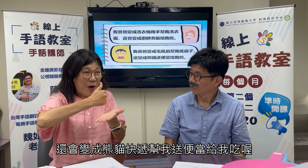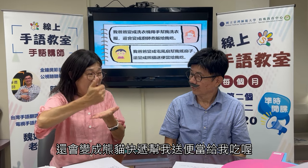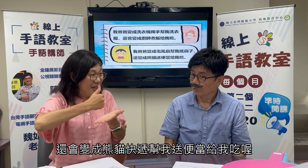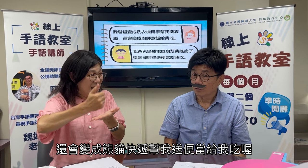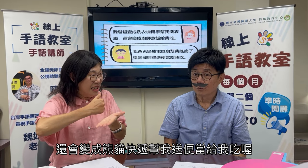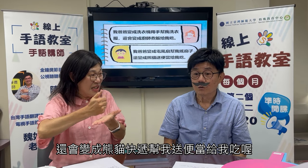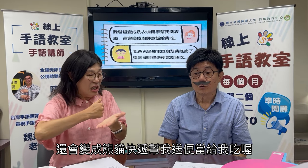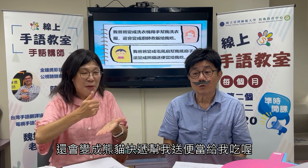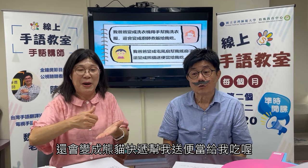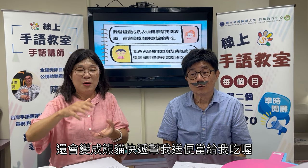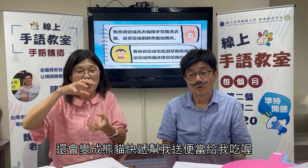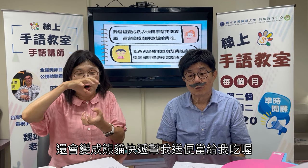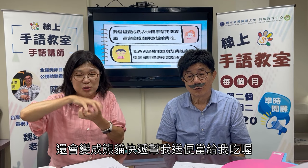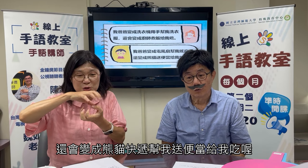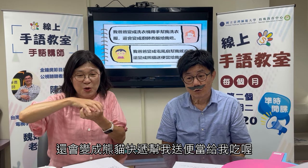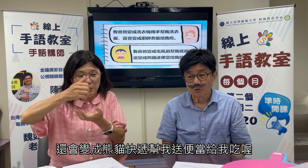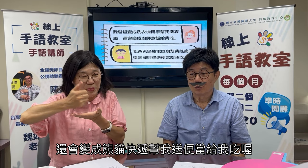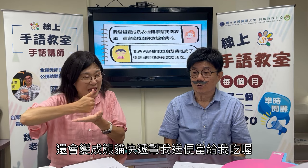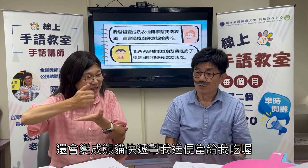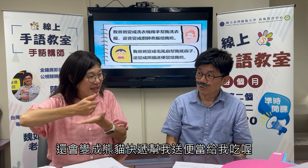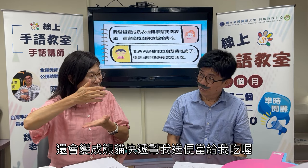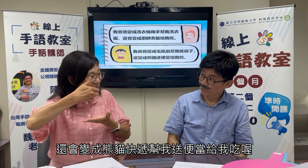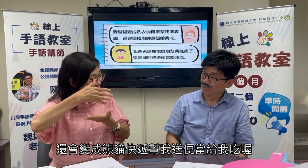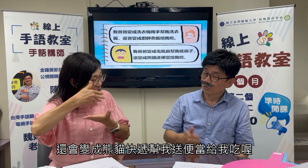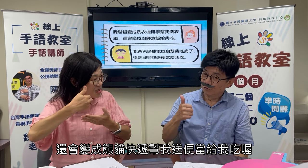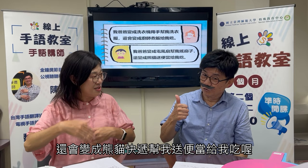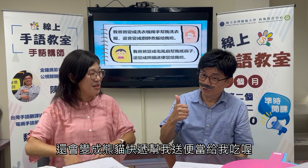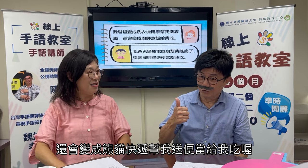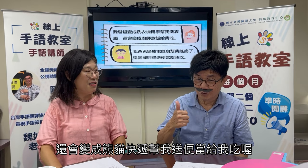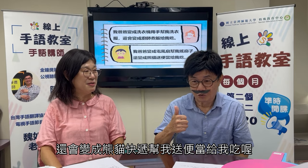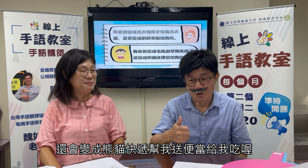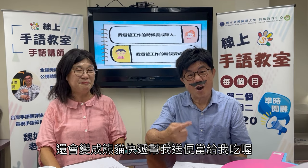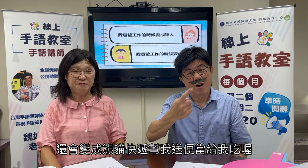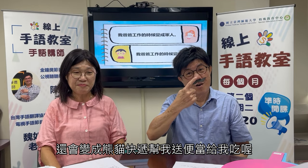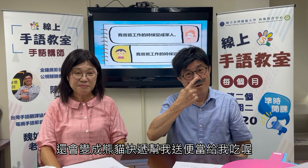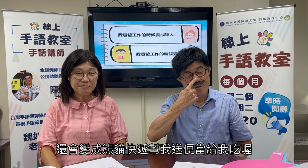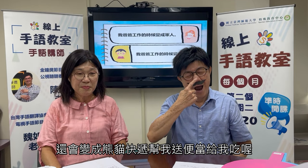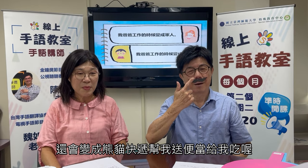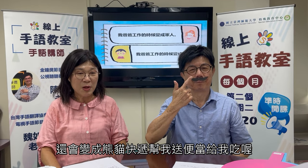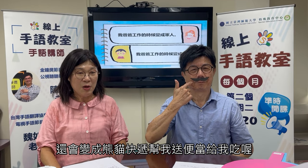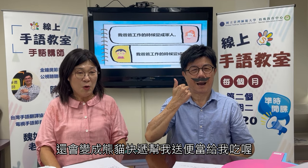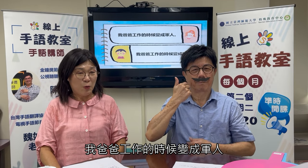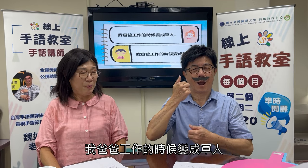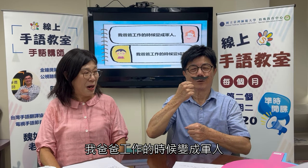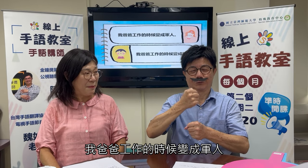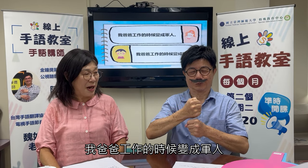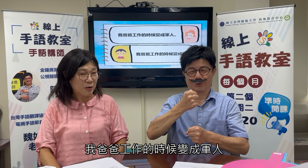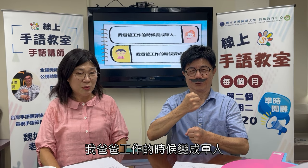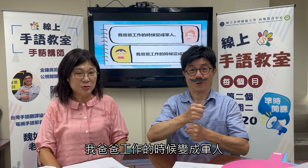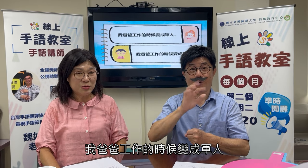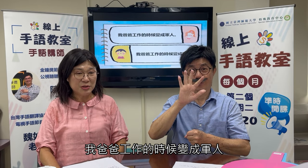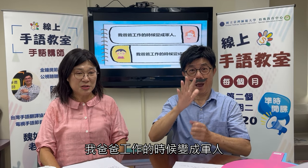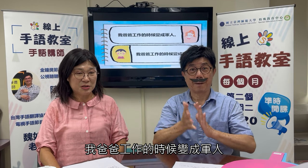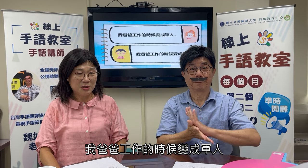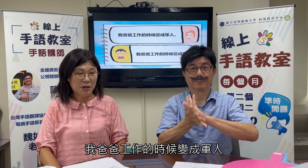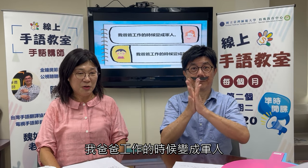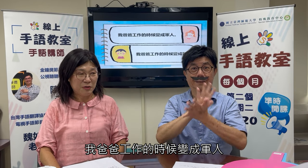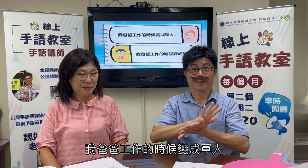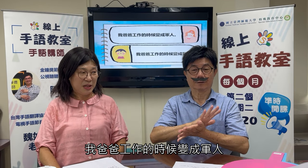递帮我送便当给我吃哦。我爸爸工作的时候变